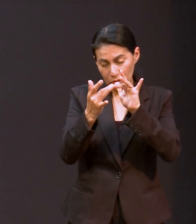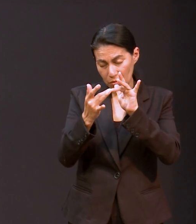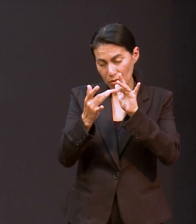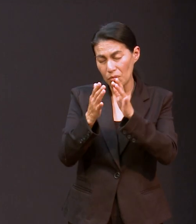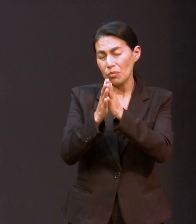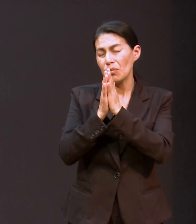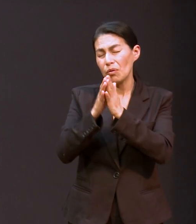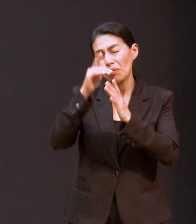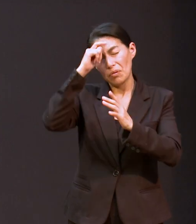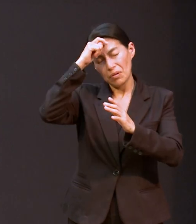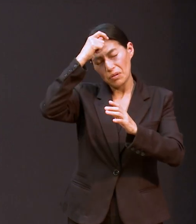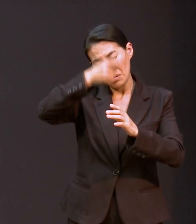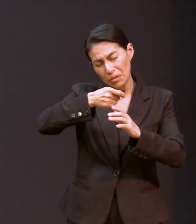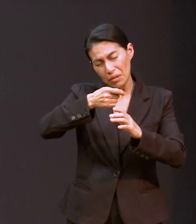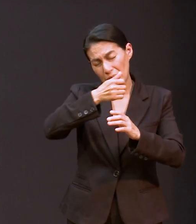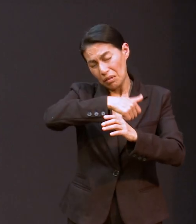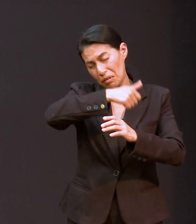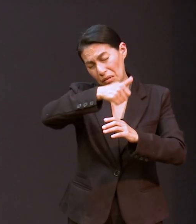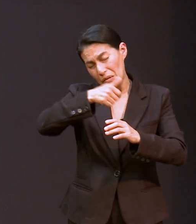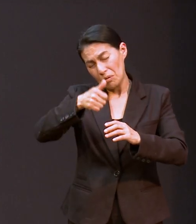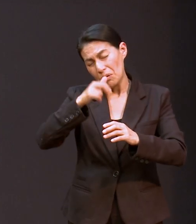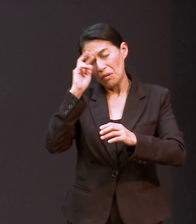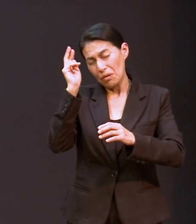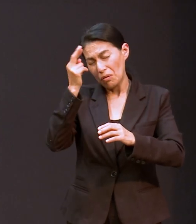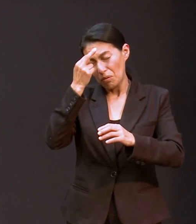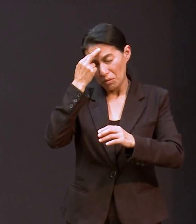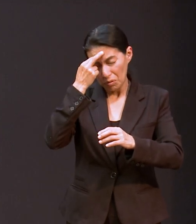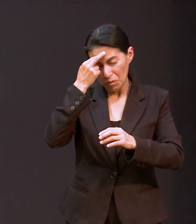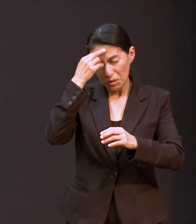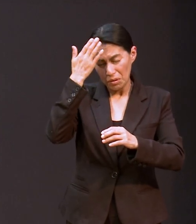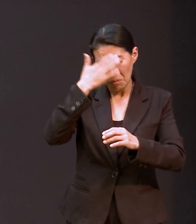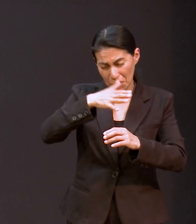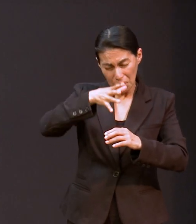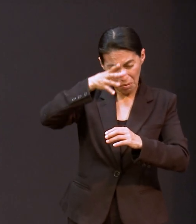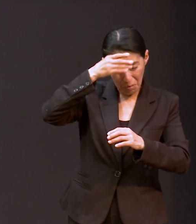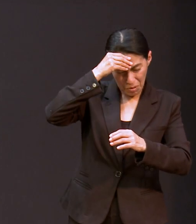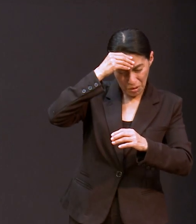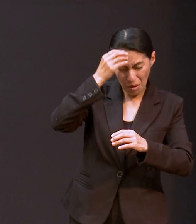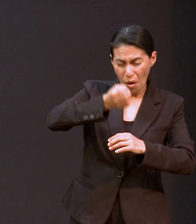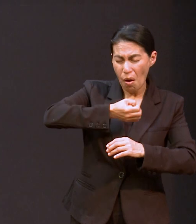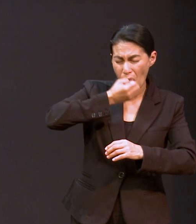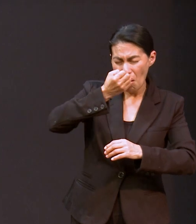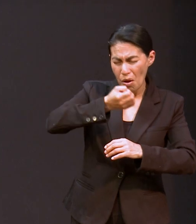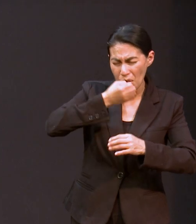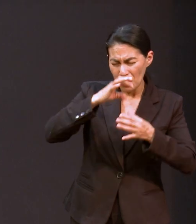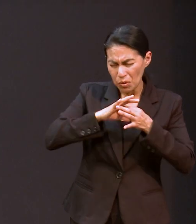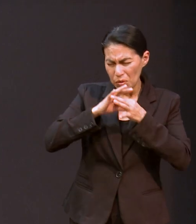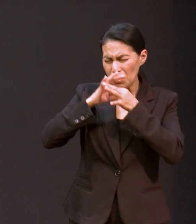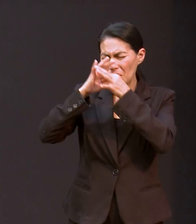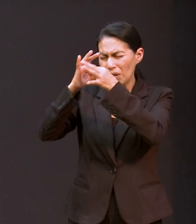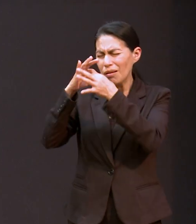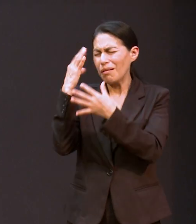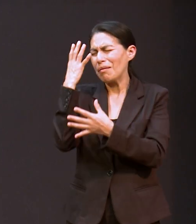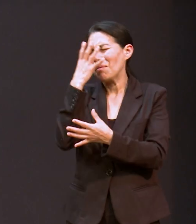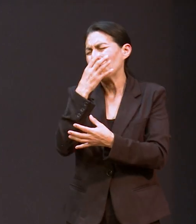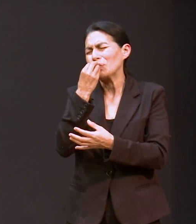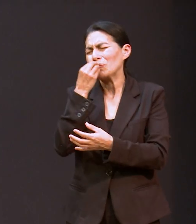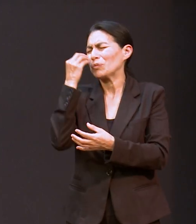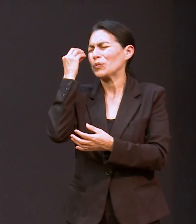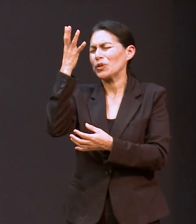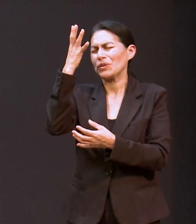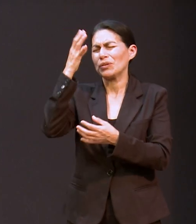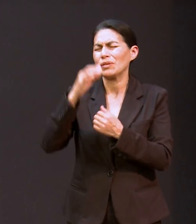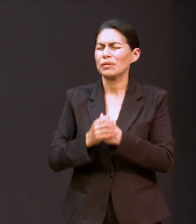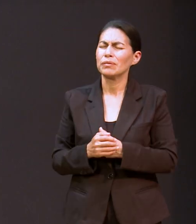que ellos puedan reconocer padre lo bello que es la oración lo maravilloso que es conectarnos contigo